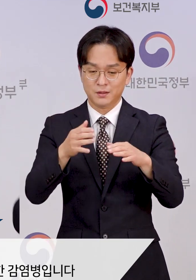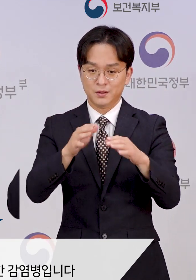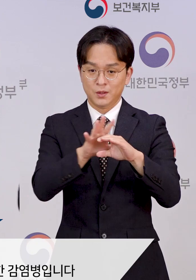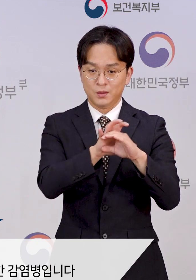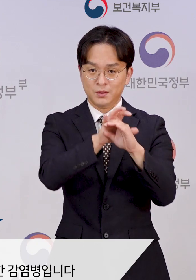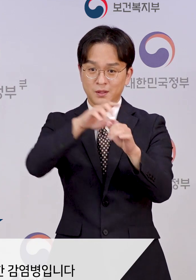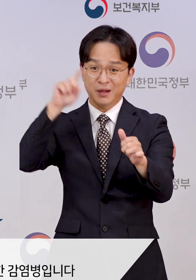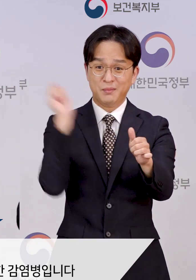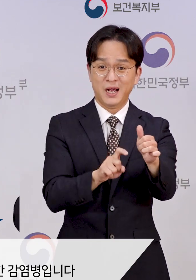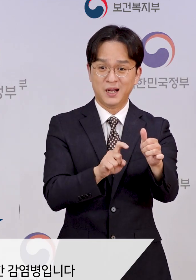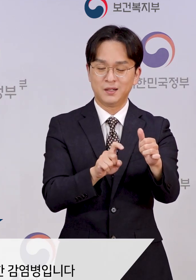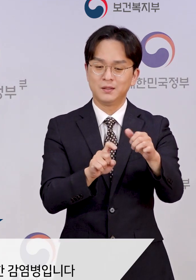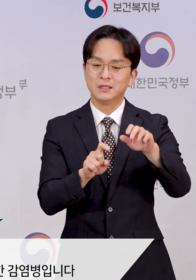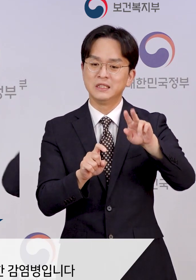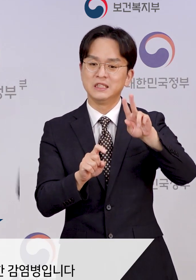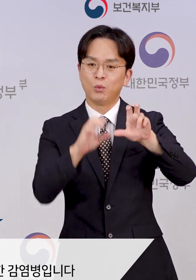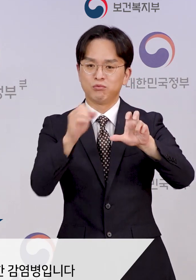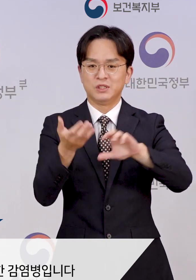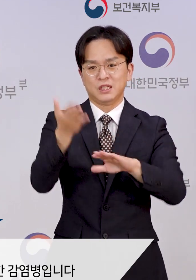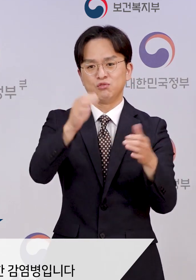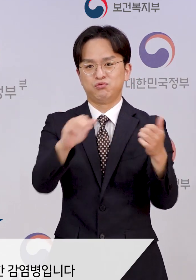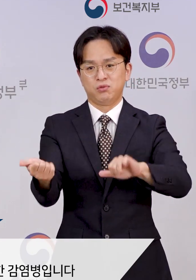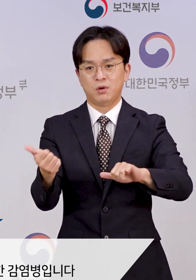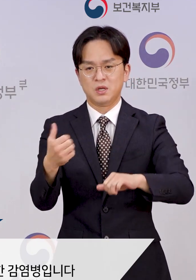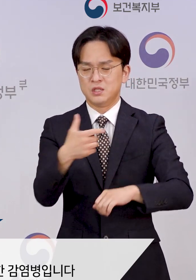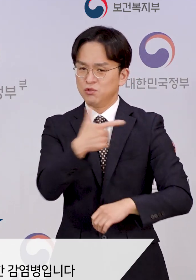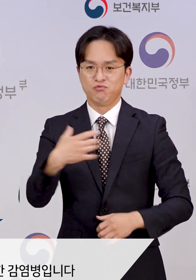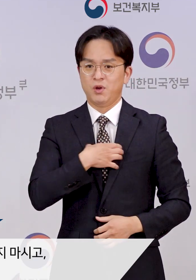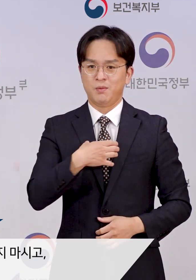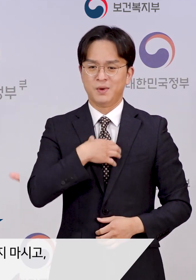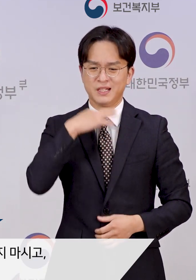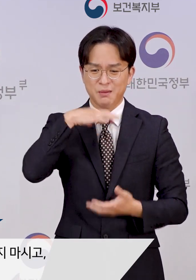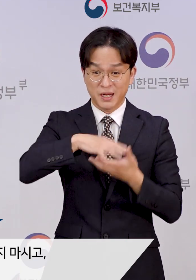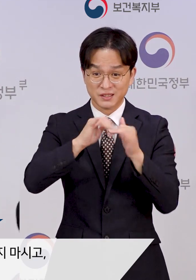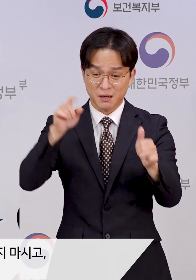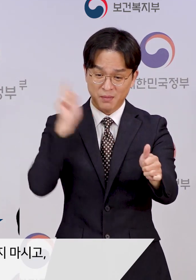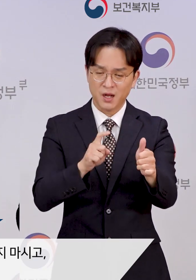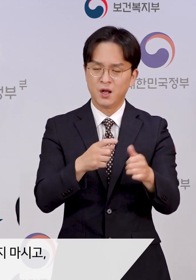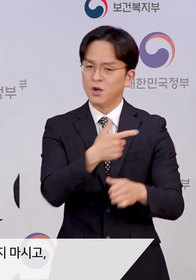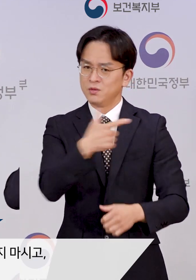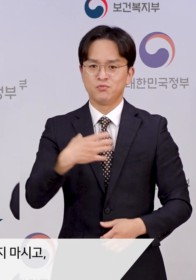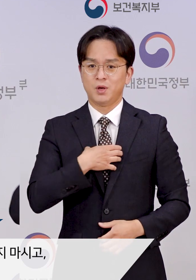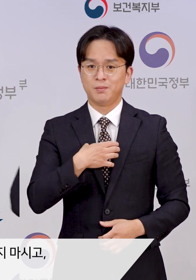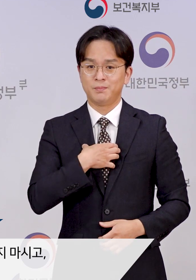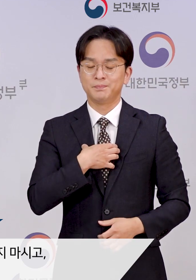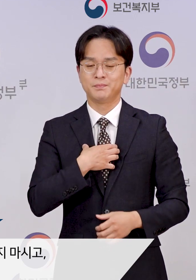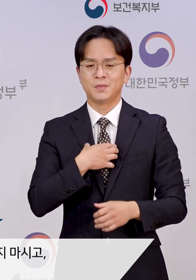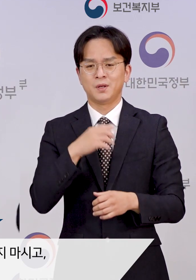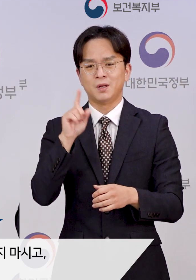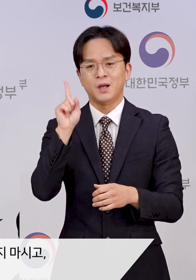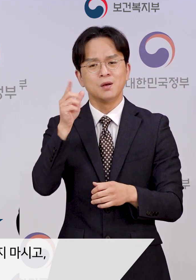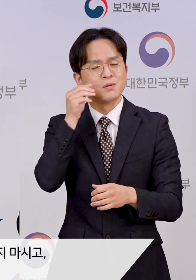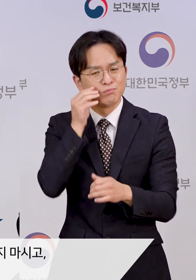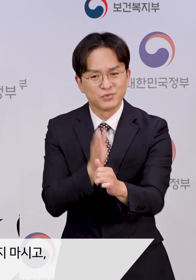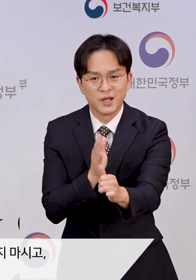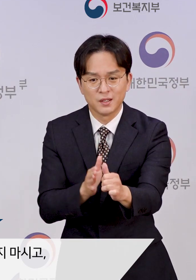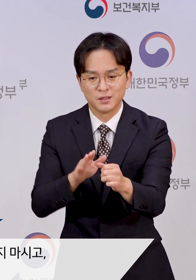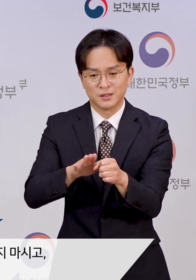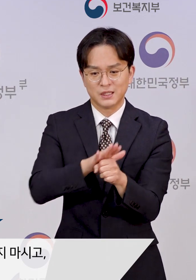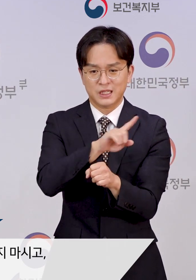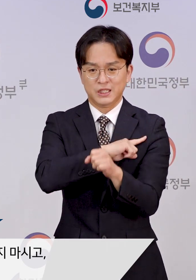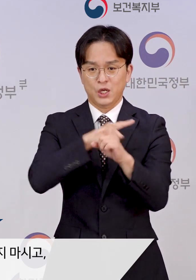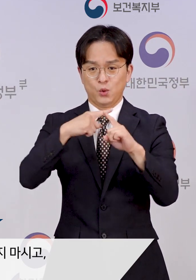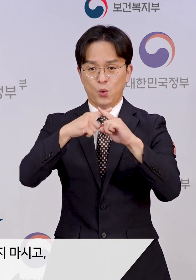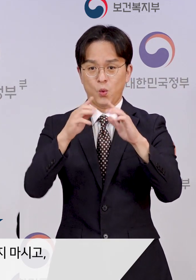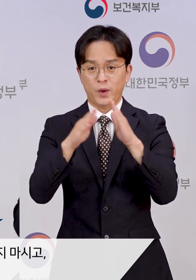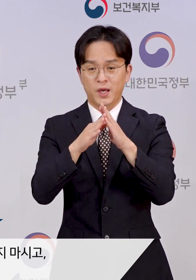25%가 사망하는 위험한 감염병입니다. 재차 당부하건대 사랑제일교회 교인들께서는